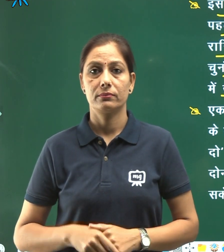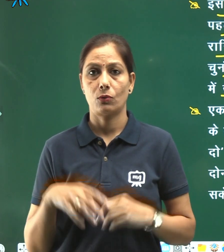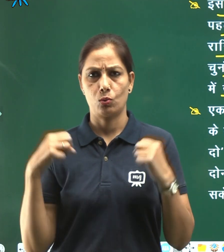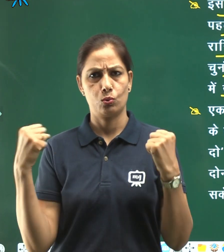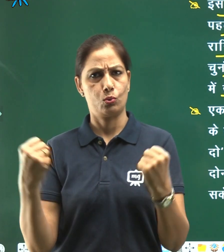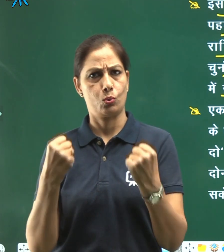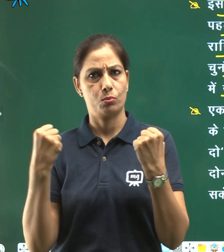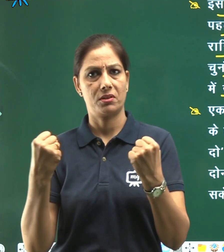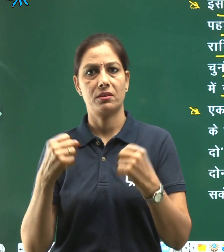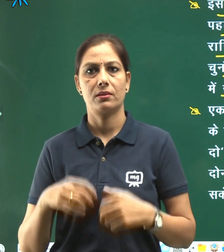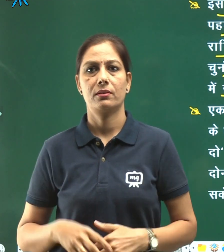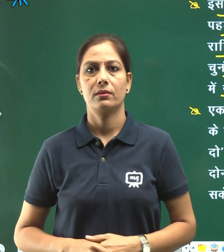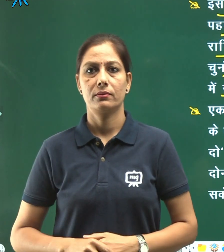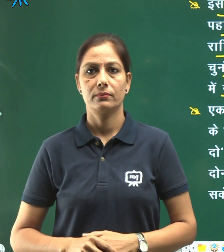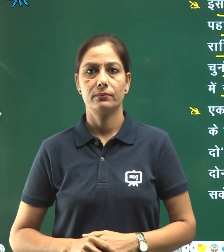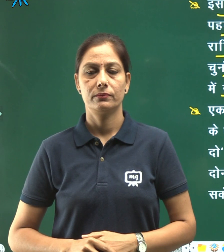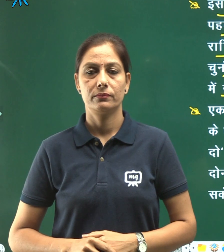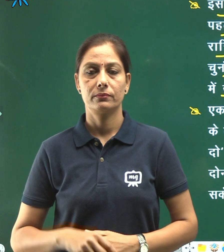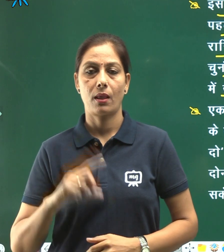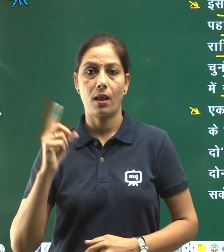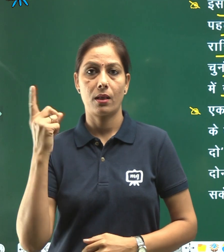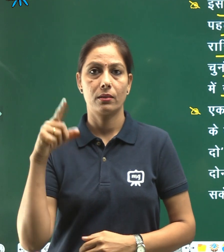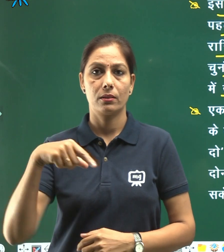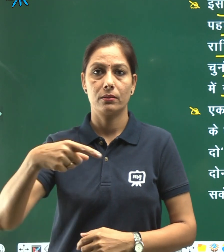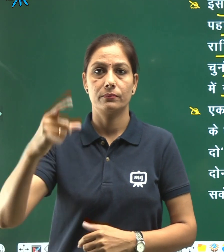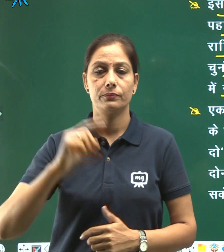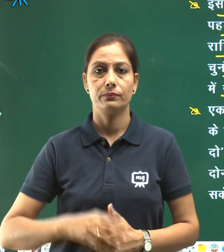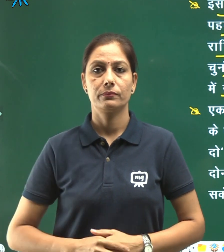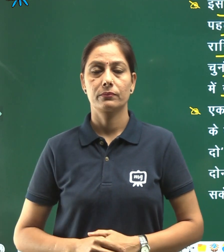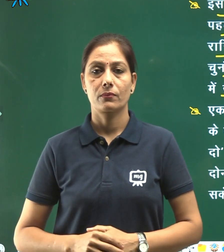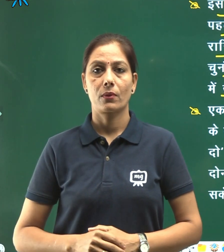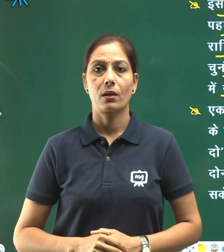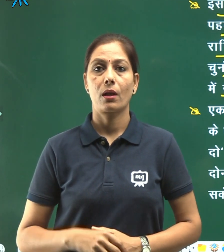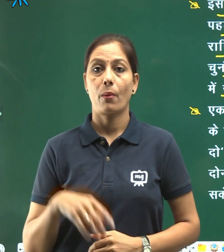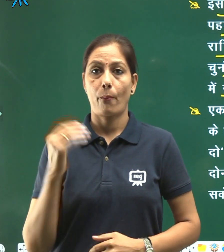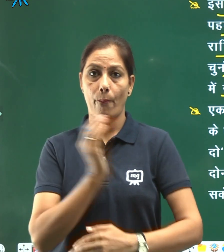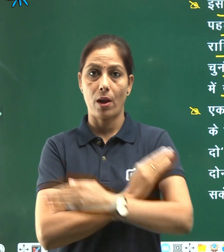जोश भरता रहता था। एक दिन पहलवान के